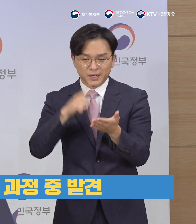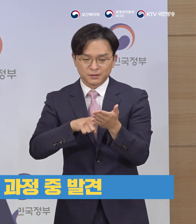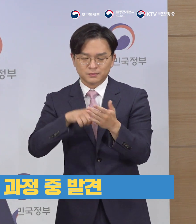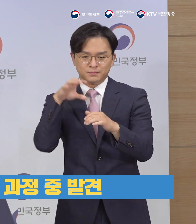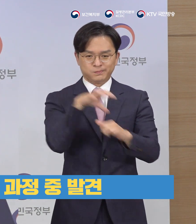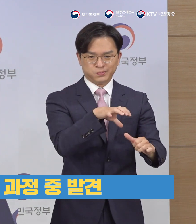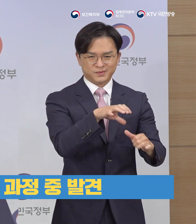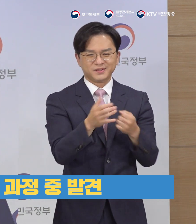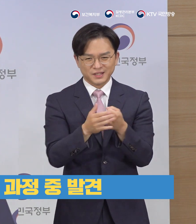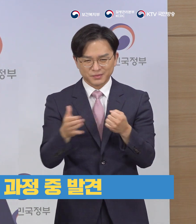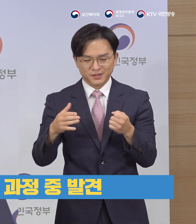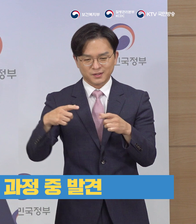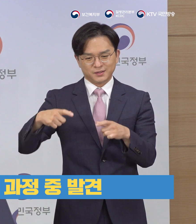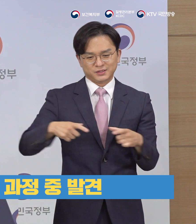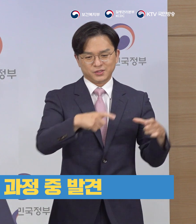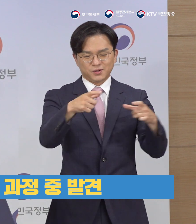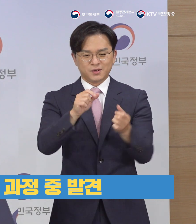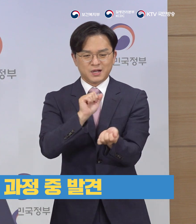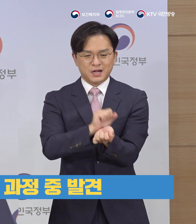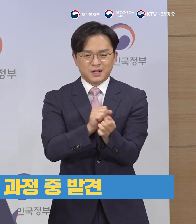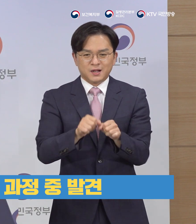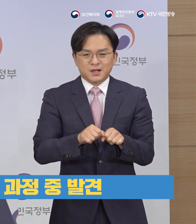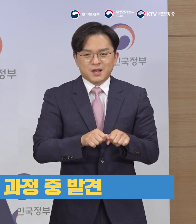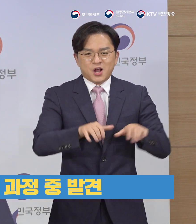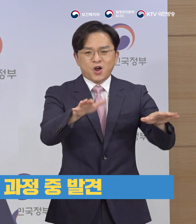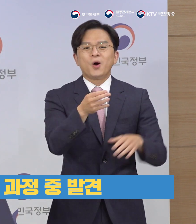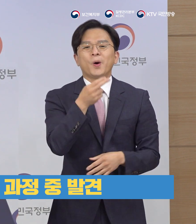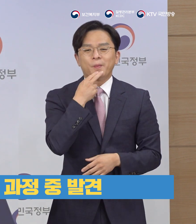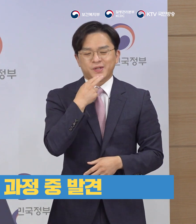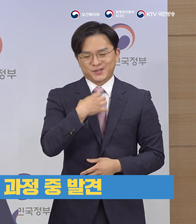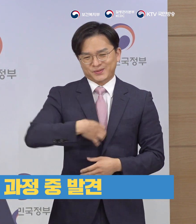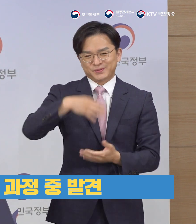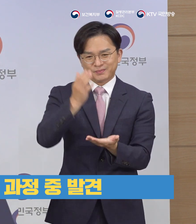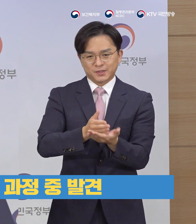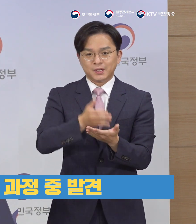국내의 지역사회 감염으로 확산될 가능성은 거의 없습니다.